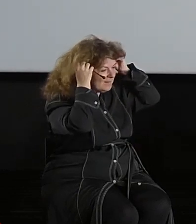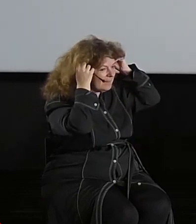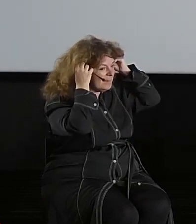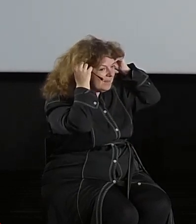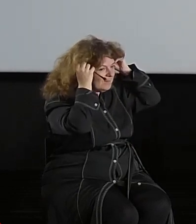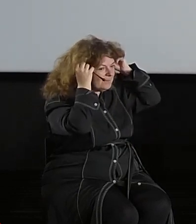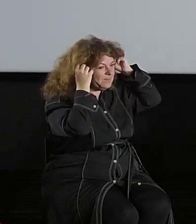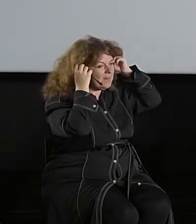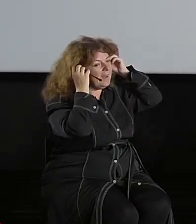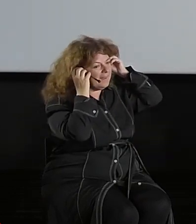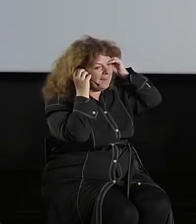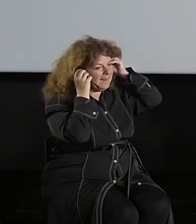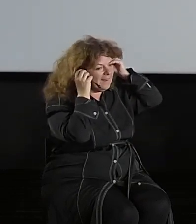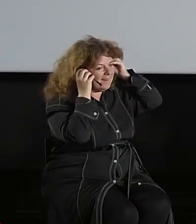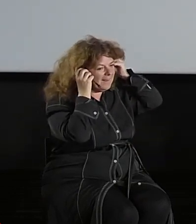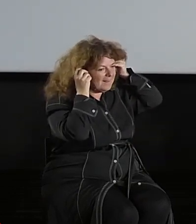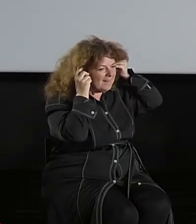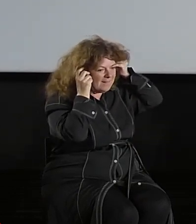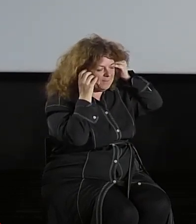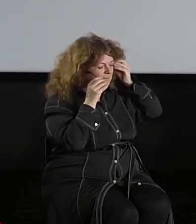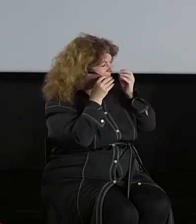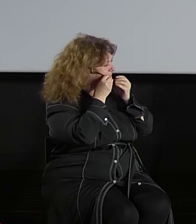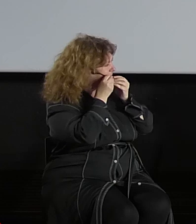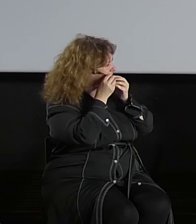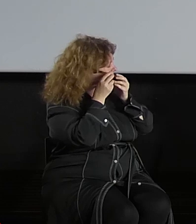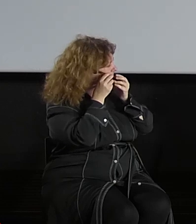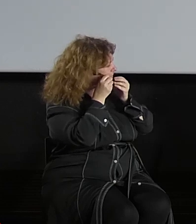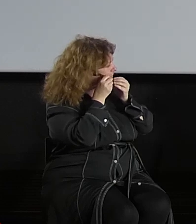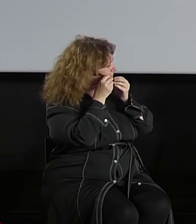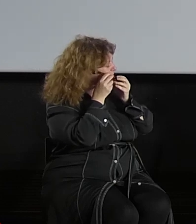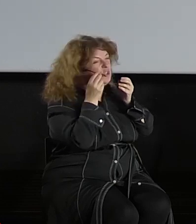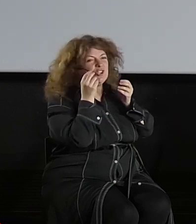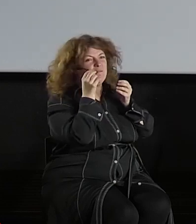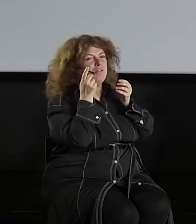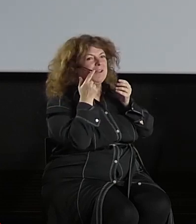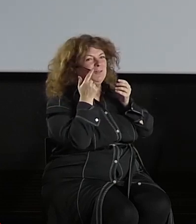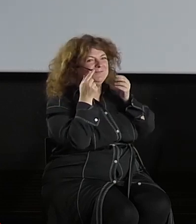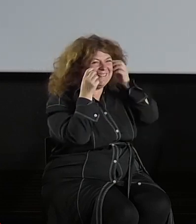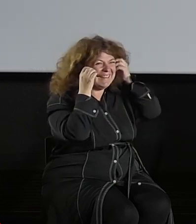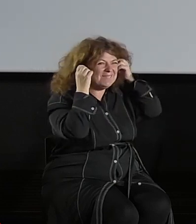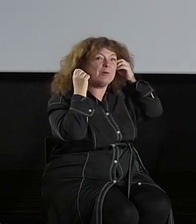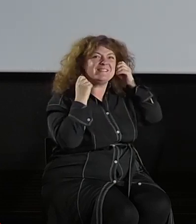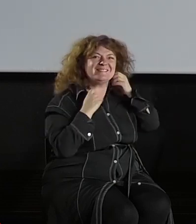de Madrid estábamos Raquel Es profesora de sordo de sordo ceguera en